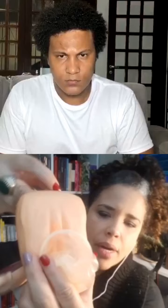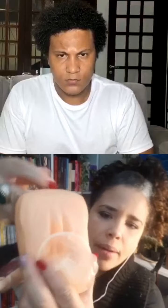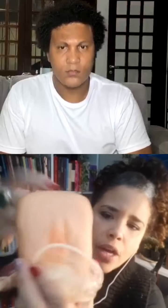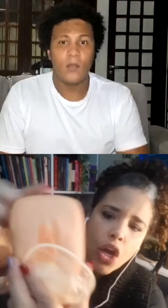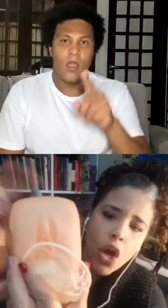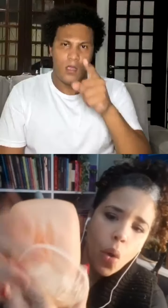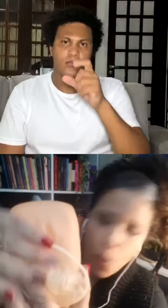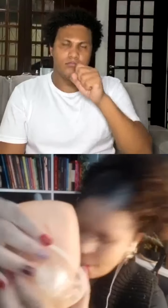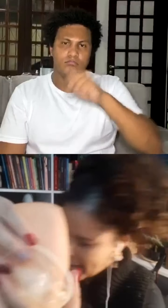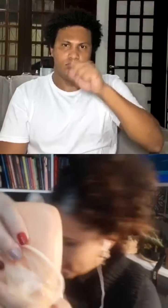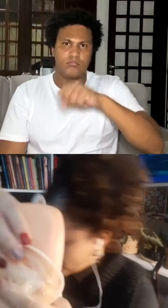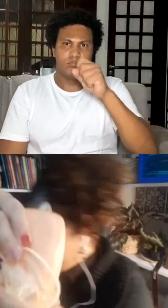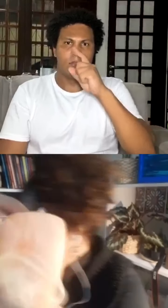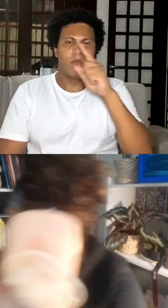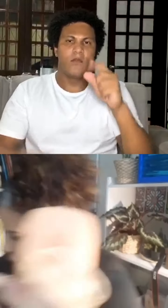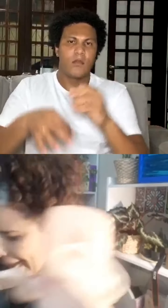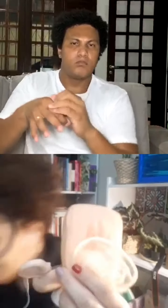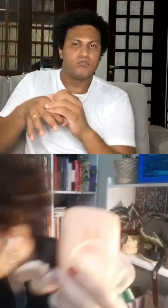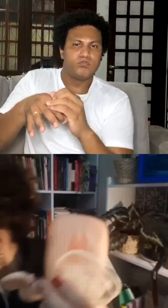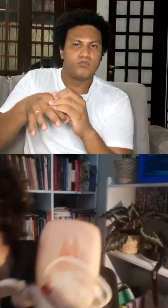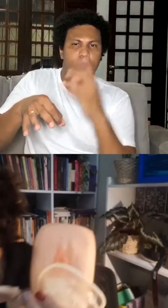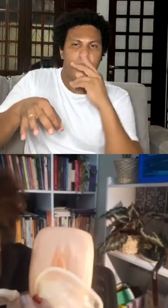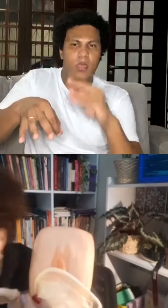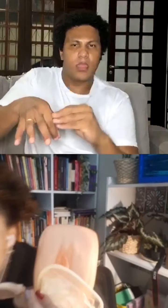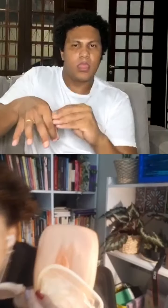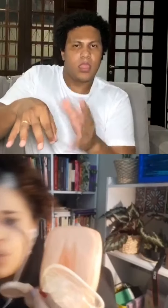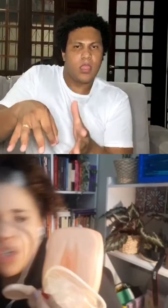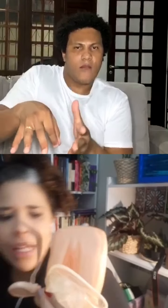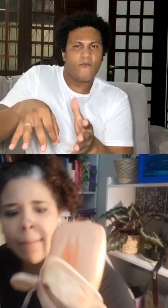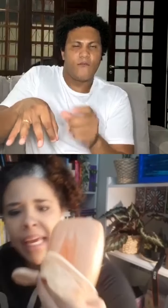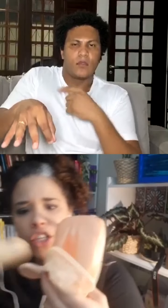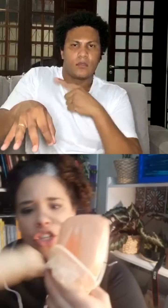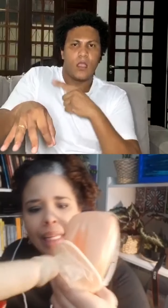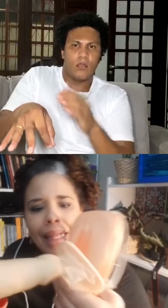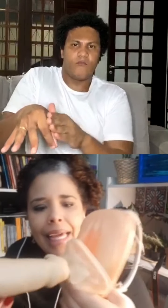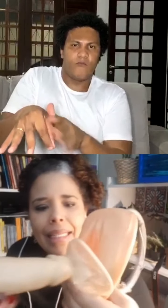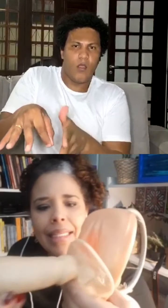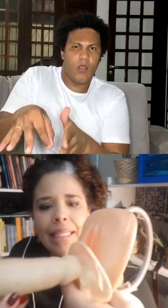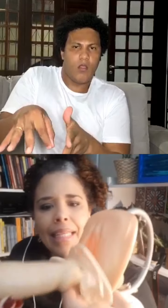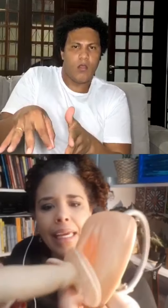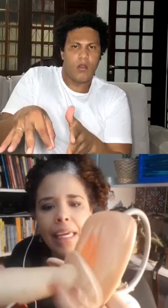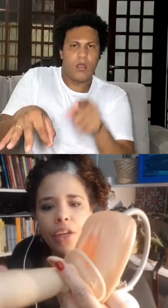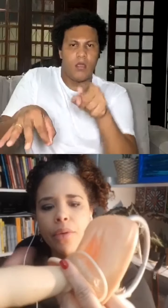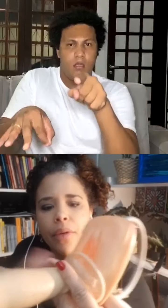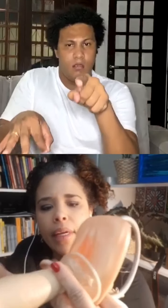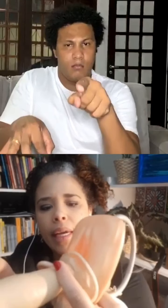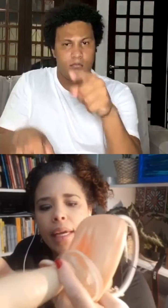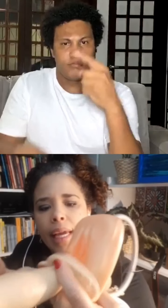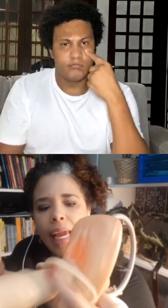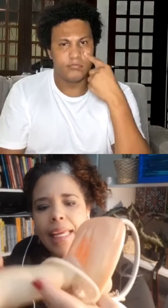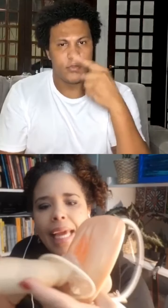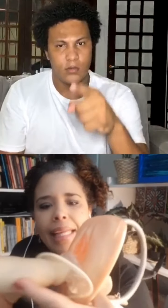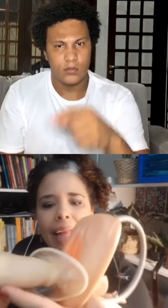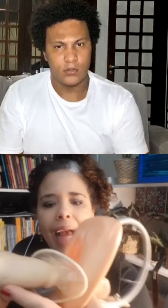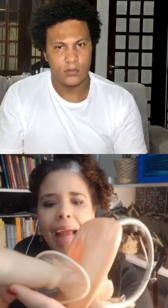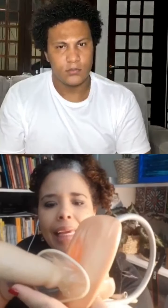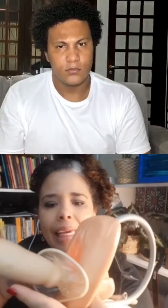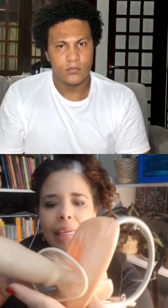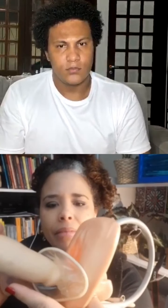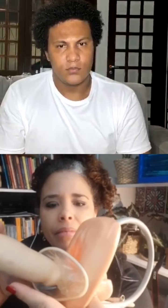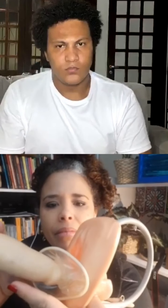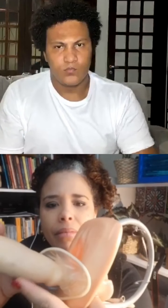fora. O pênis entra justamente nesse saquinho. Ele entra